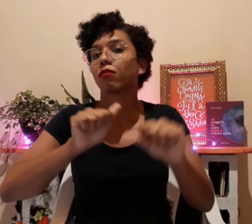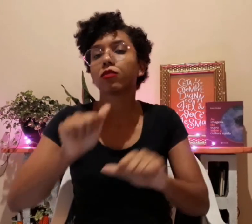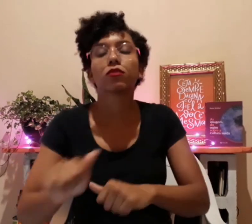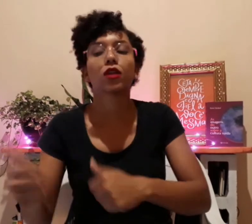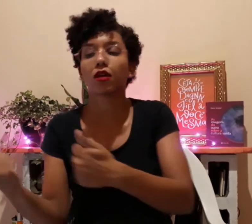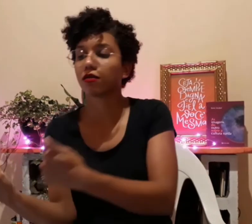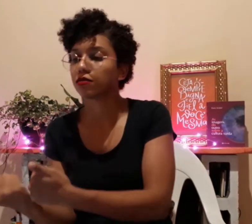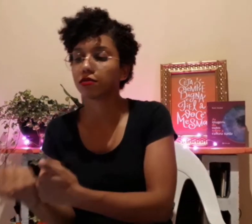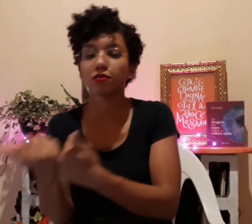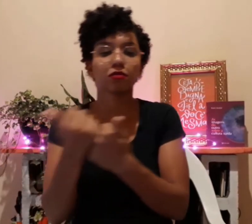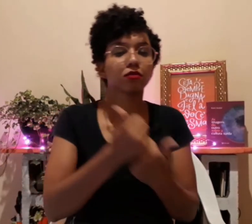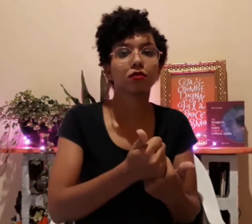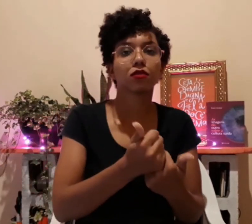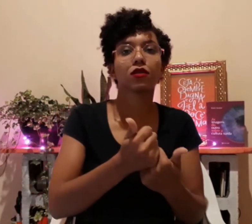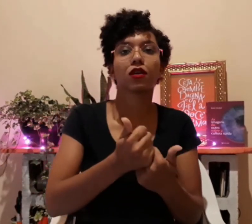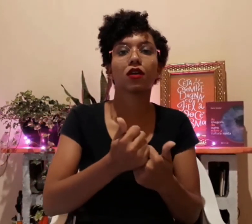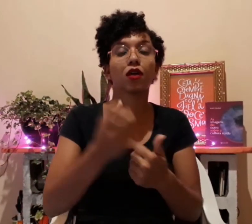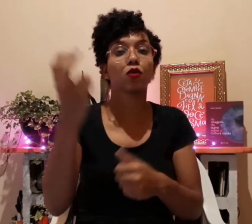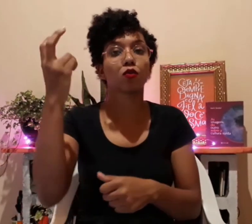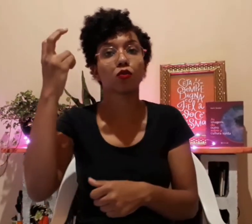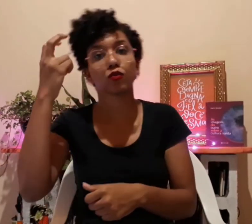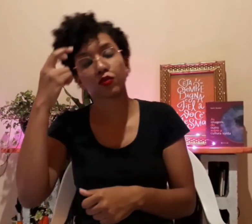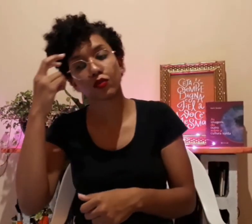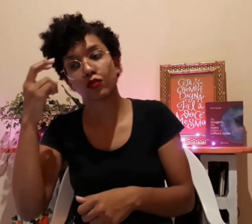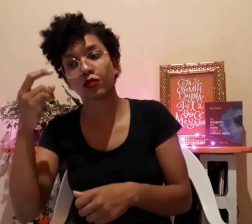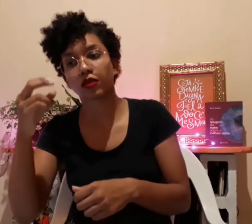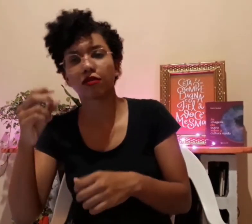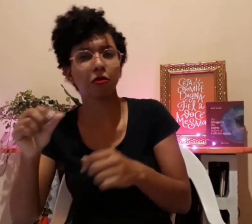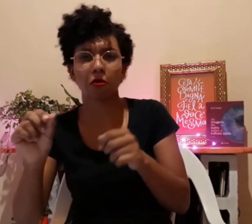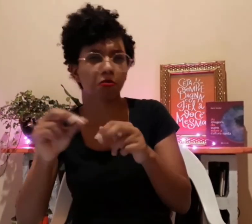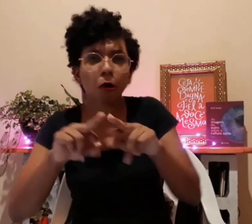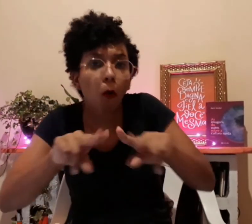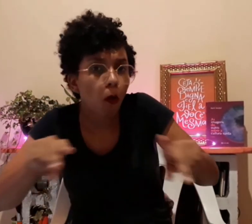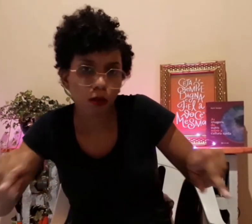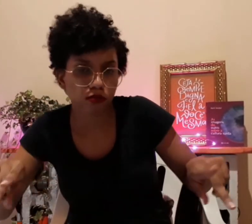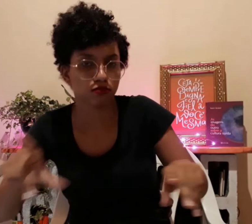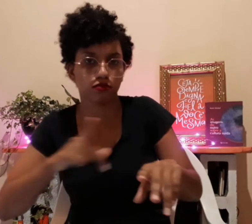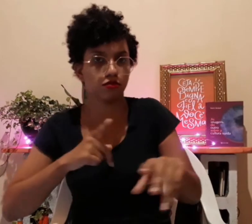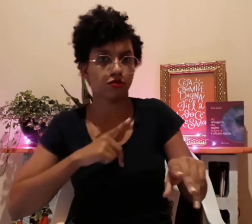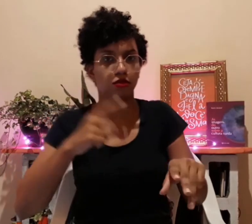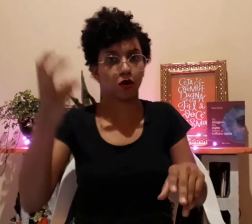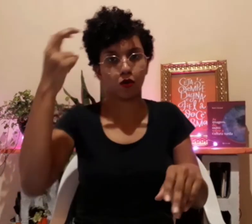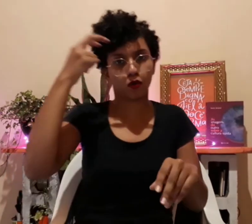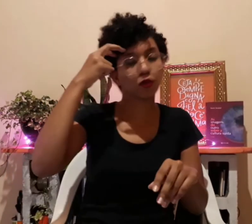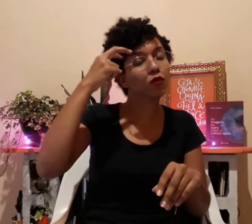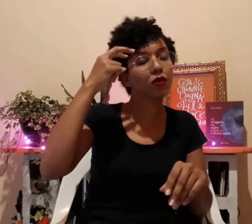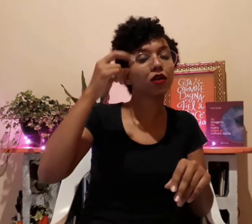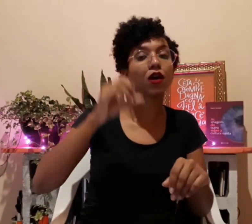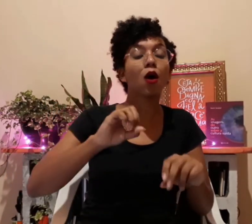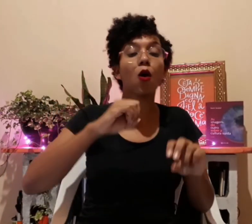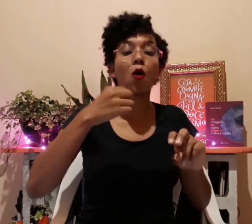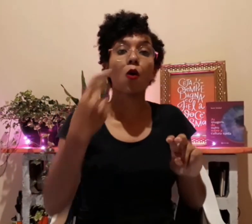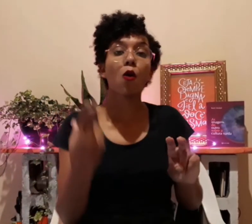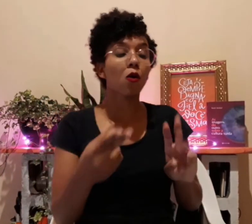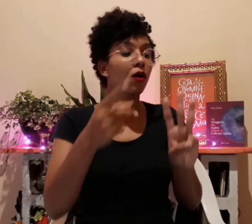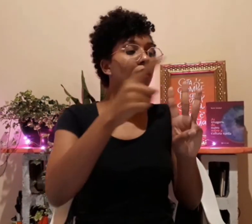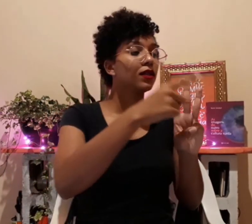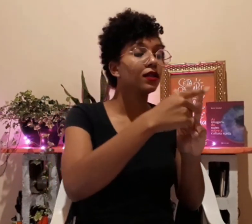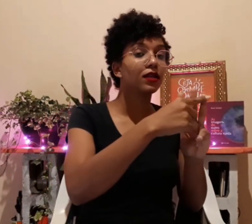pela outra, alterar alguns elementos, qualquer coisa, mas que diferencie as culturas, ou você